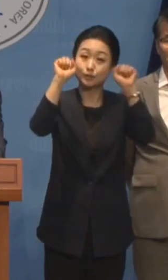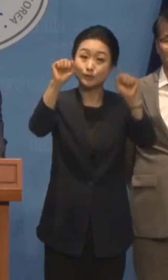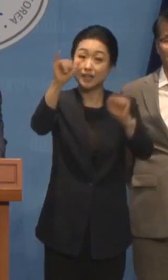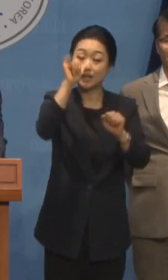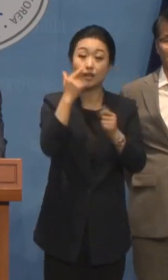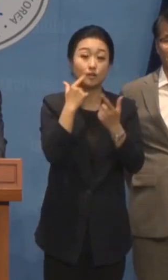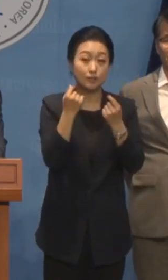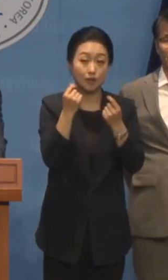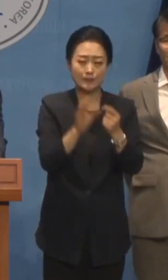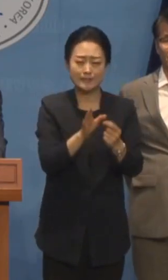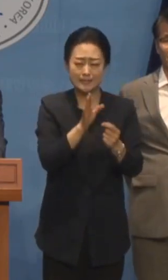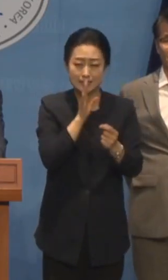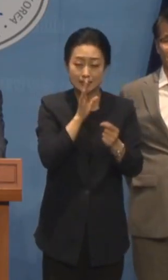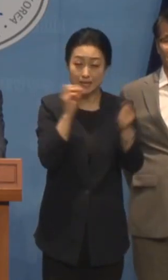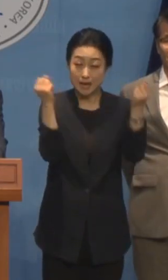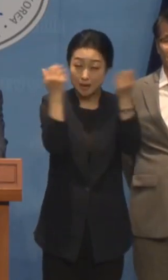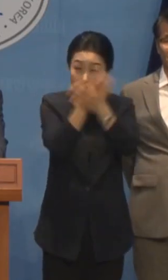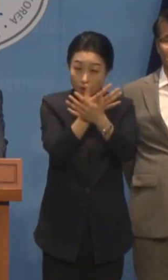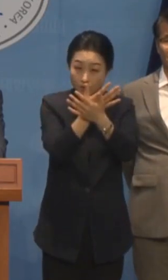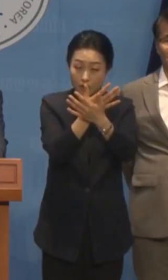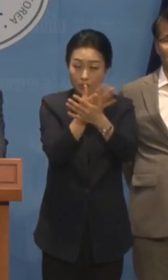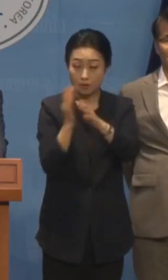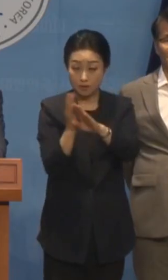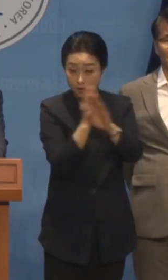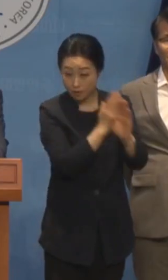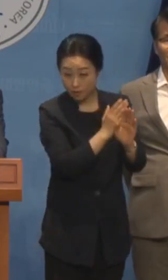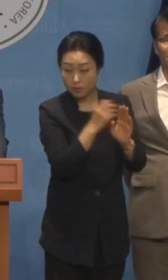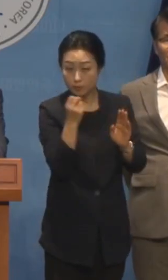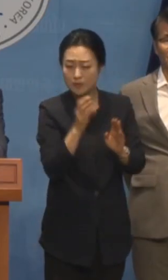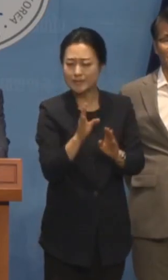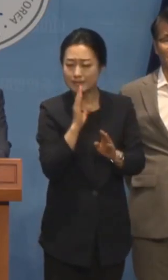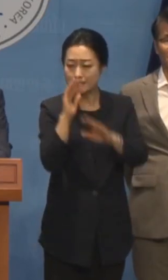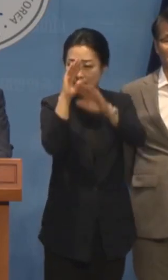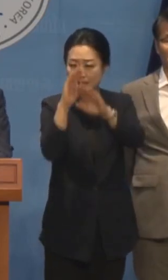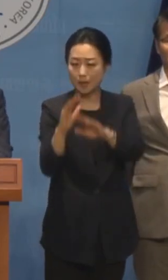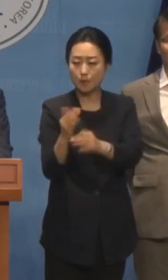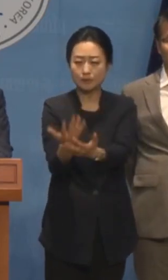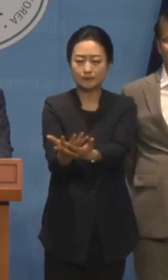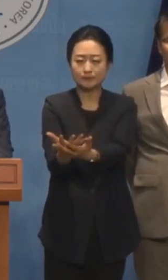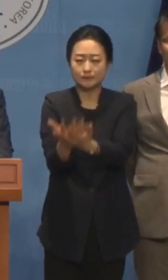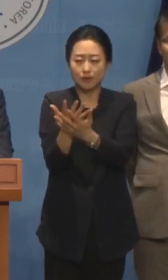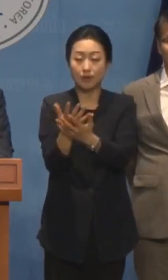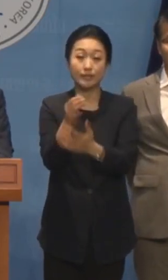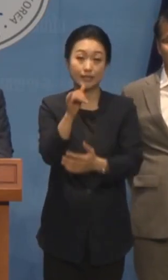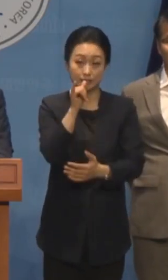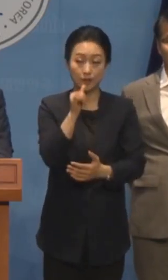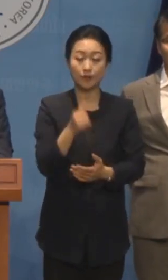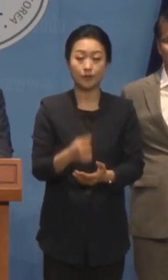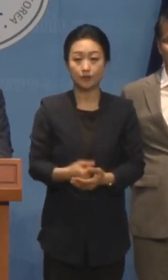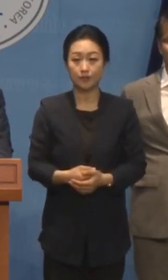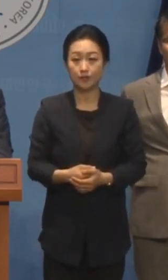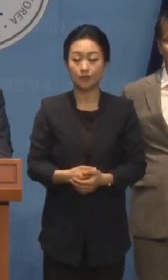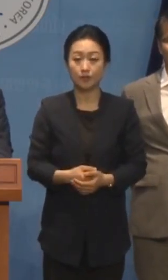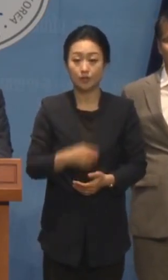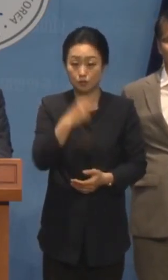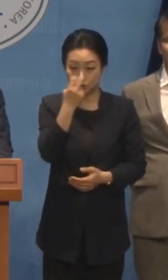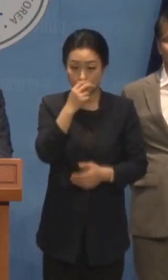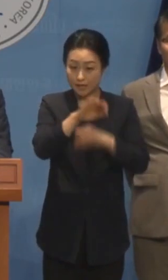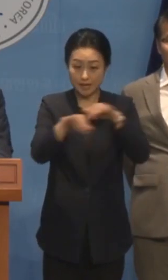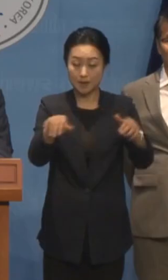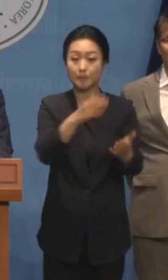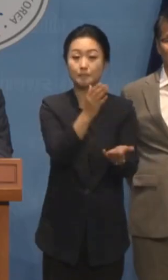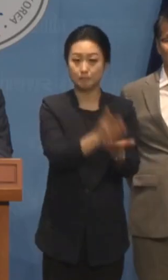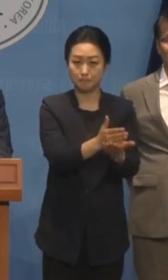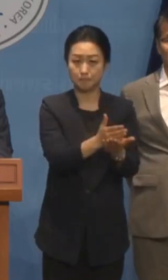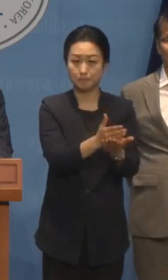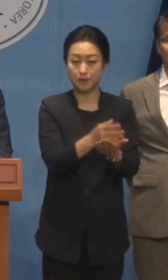진실을 감추려고 하면 할수록 또 다른 곳에서 진실은 결국 드러날 수밖에 없습니다. 수사에 개입할 생각하지